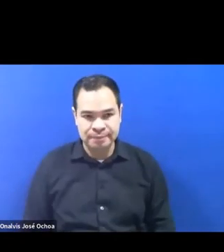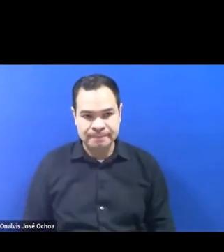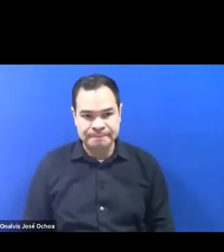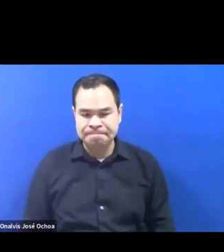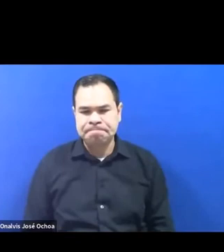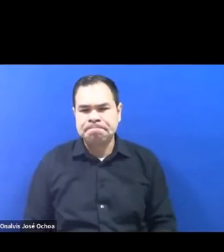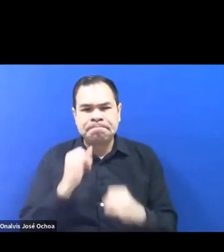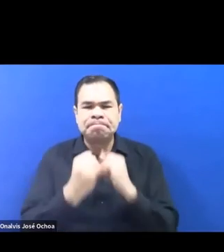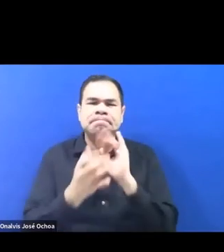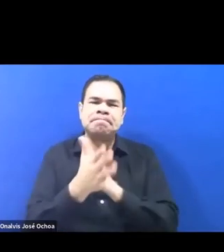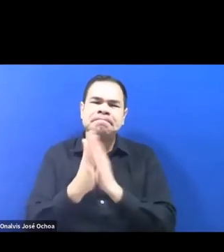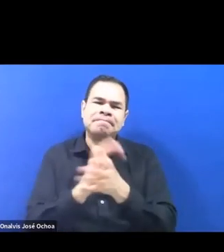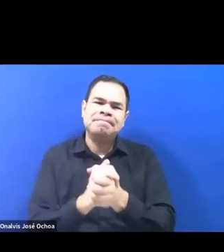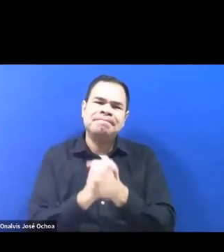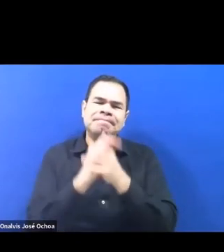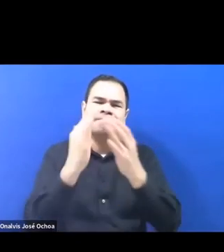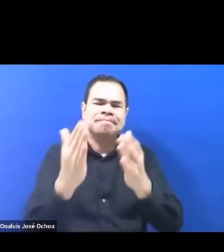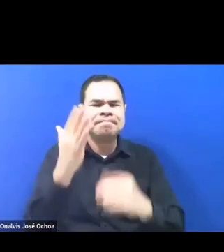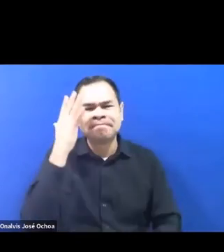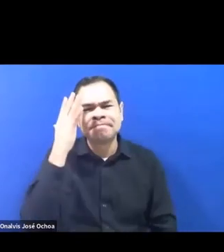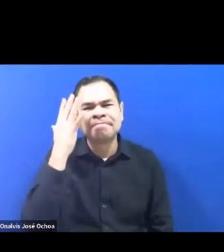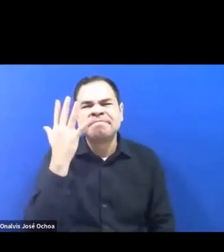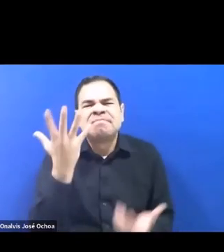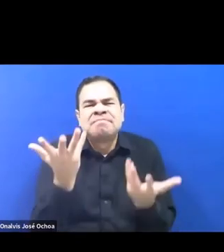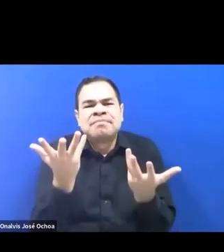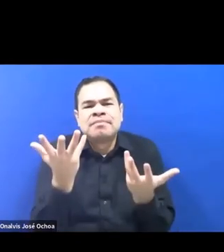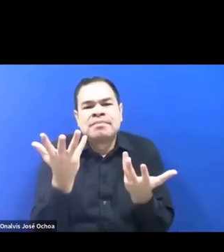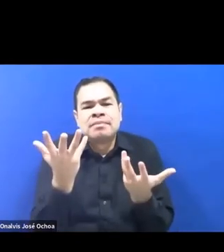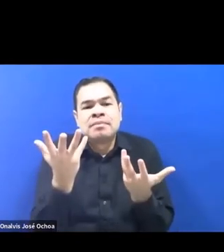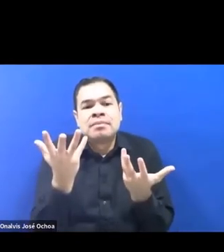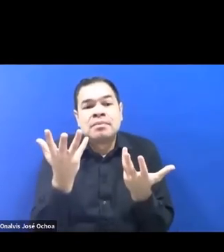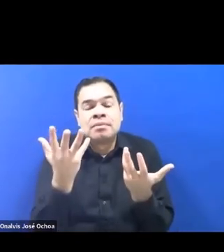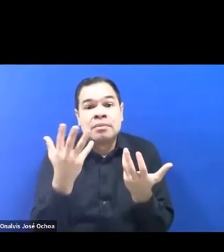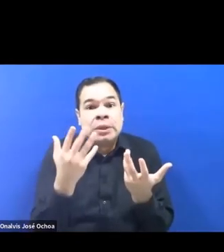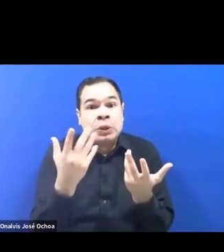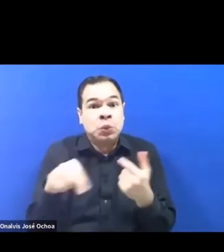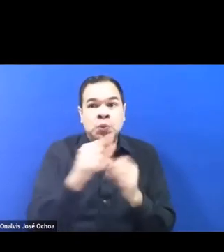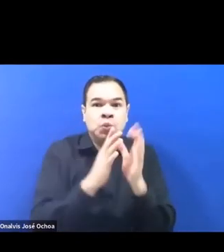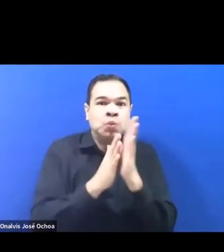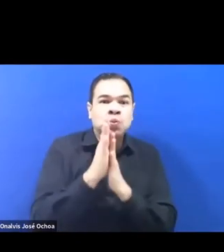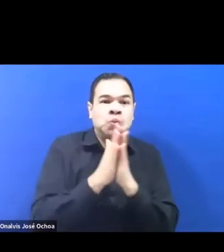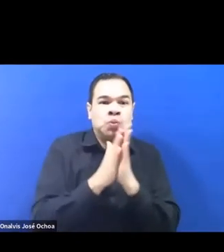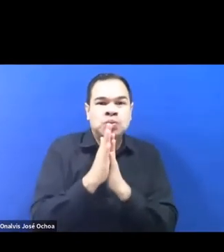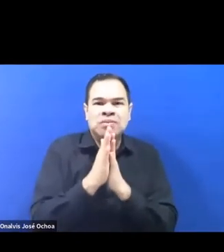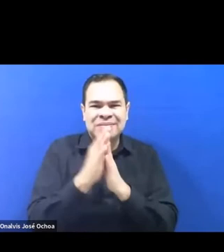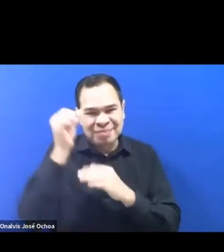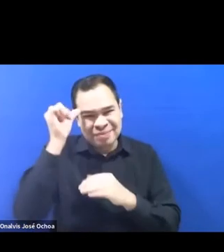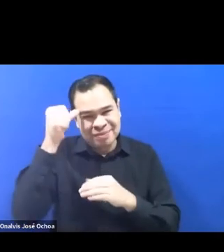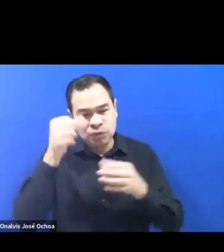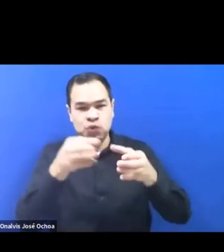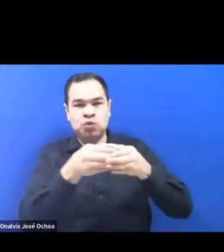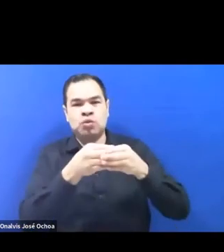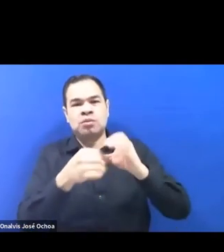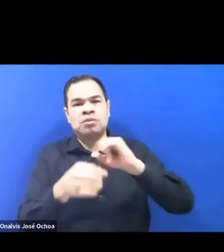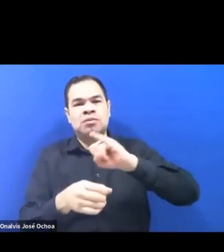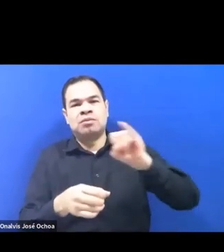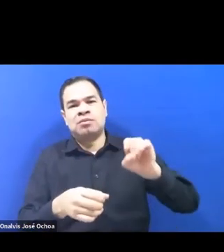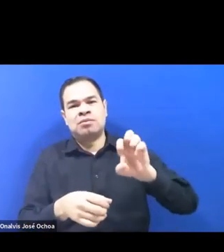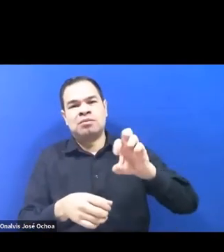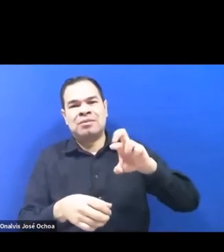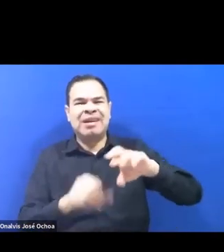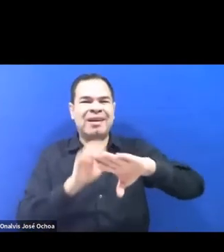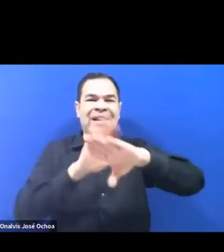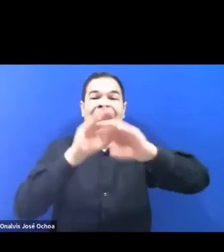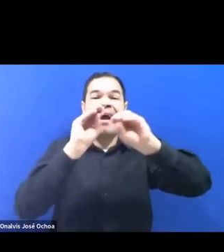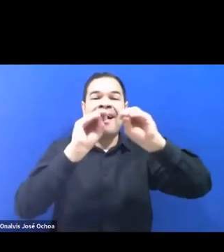entonces este saludo destacando que existe una altísima expectativa respecto al anuncio de la JEP sobre la posible